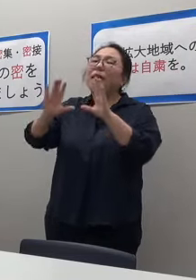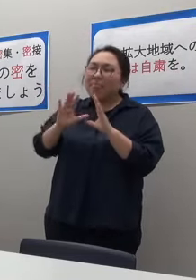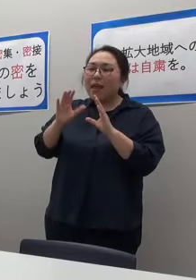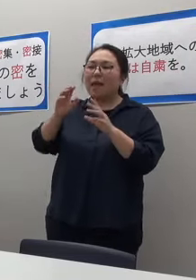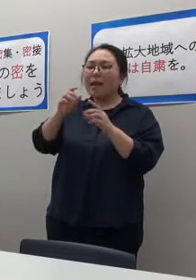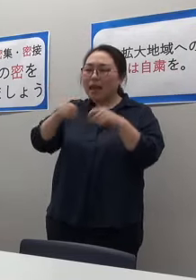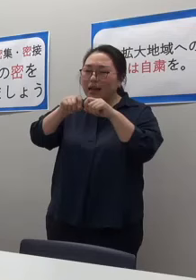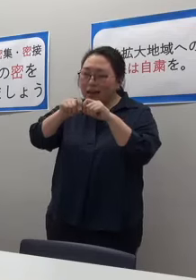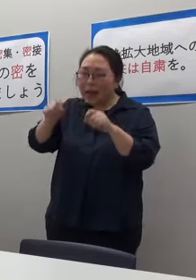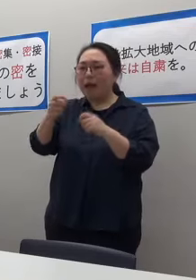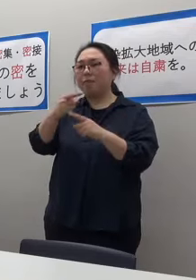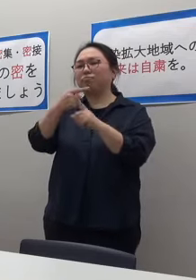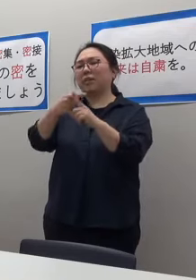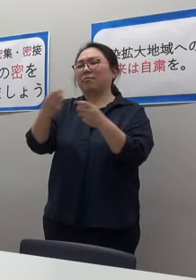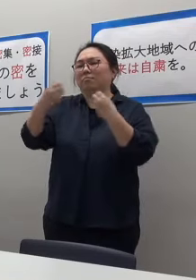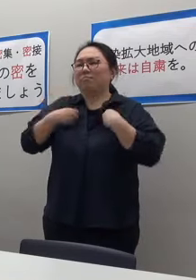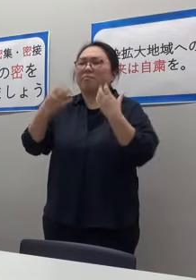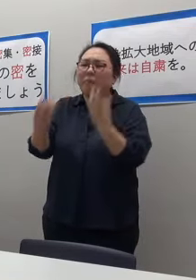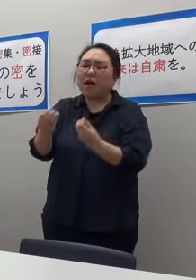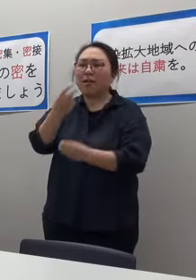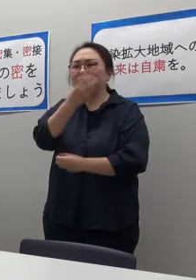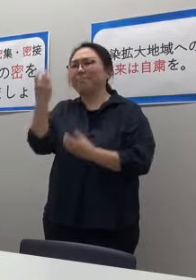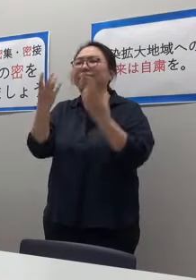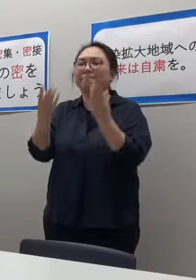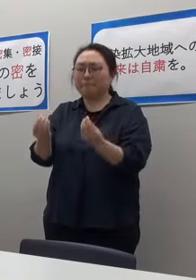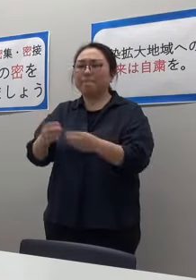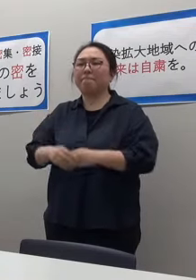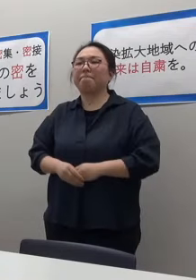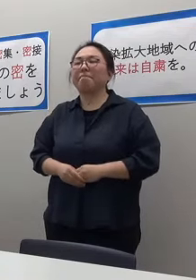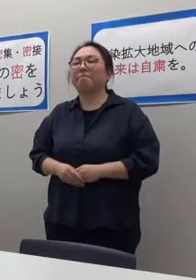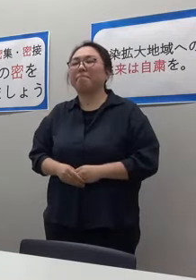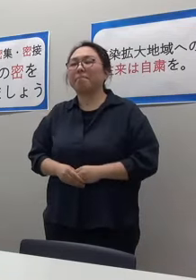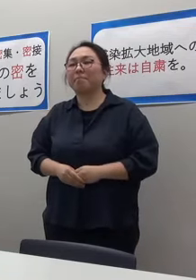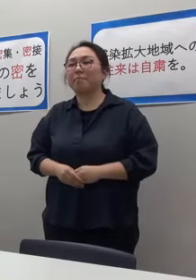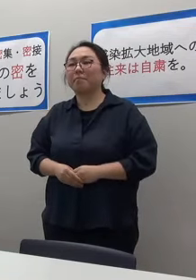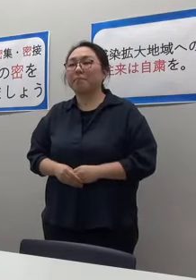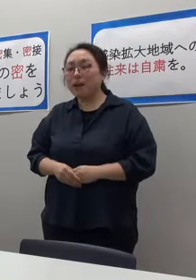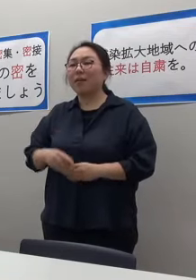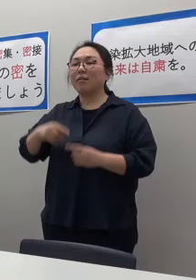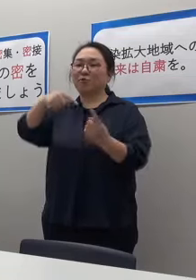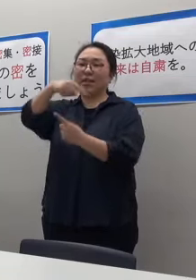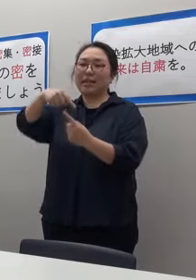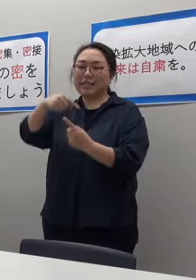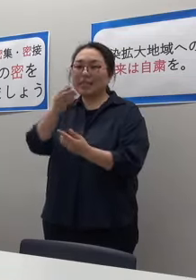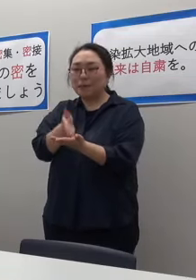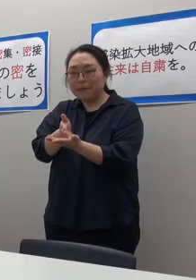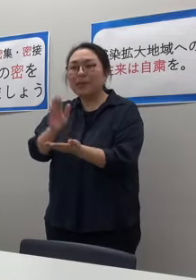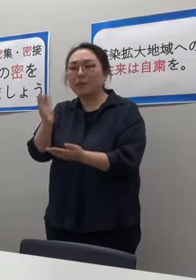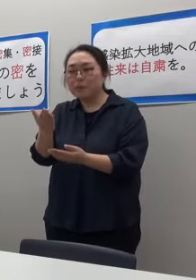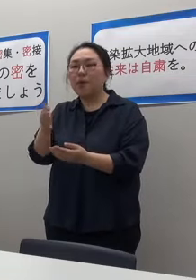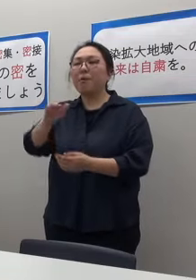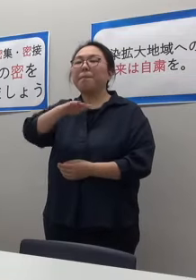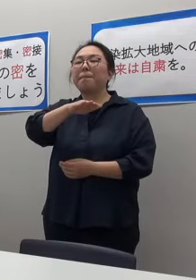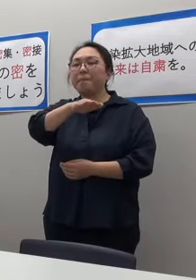ところ結果陽性であることが判明されたところでございます。また繰り返しになりますけれども、報道機関の